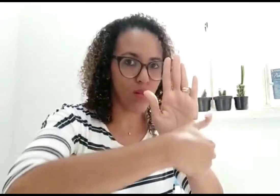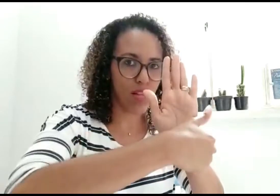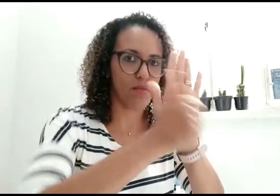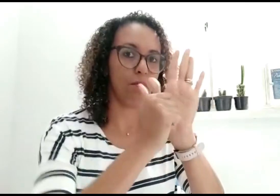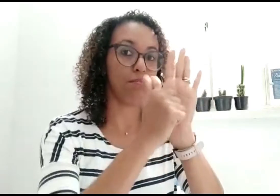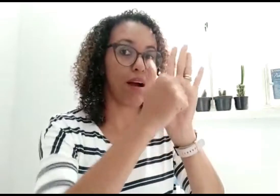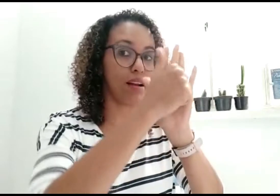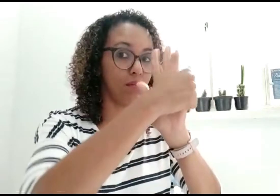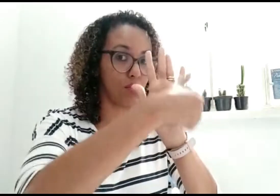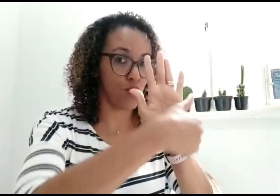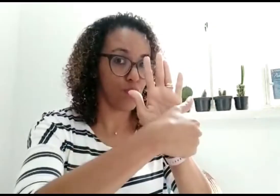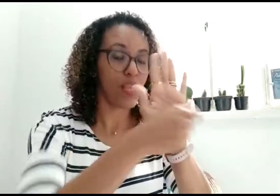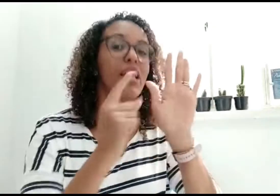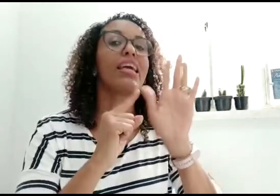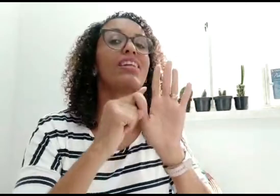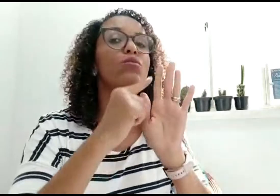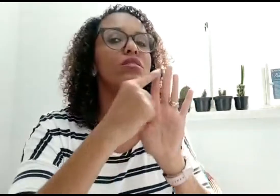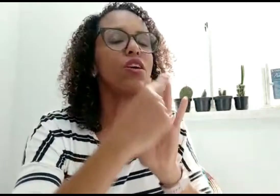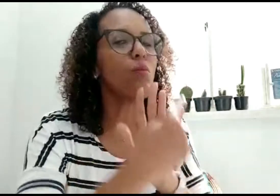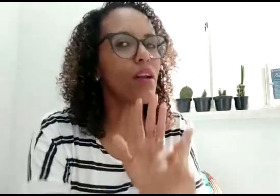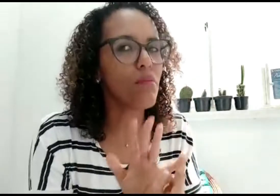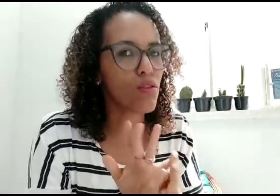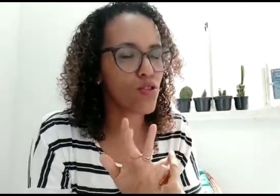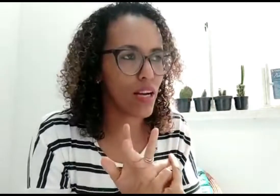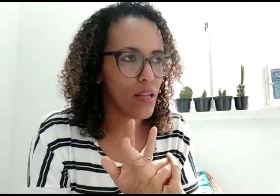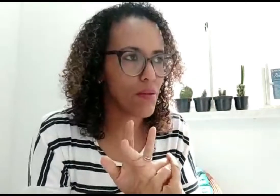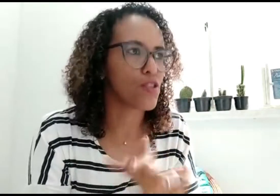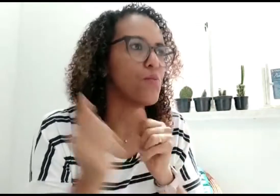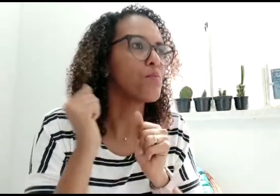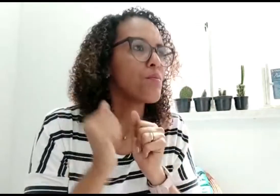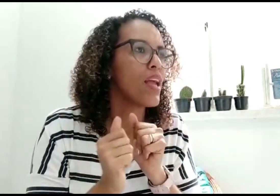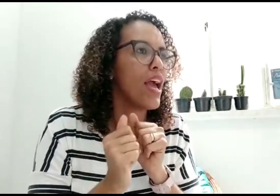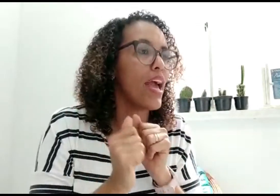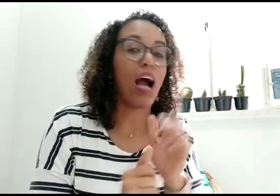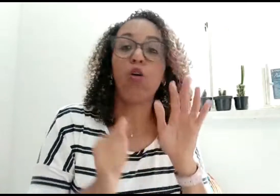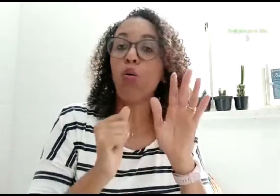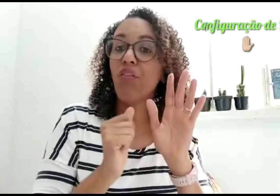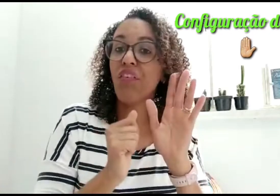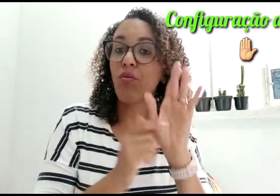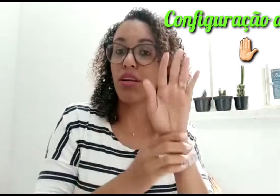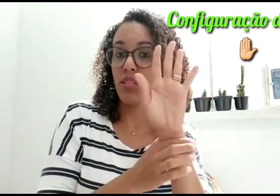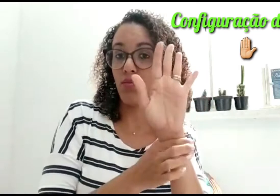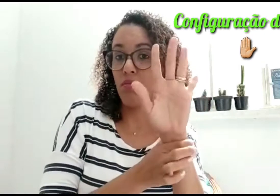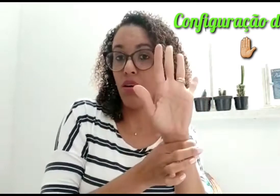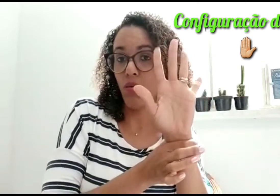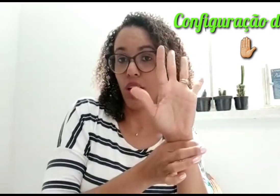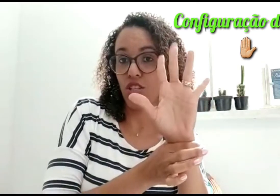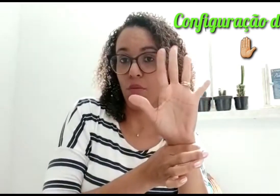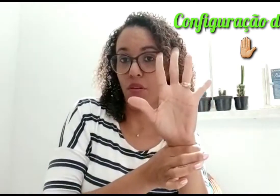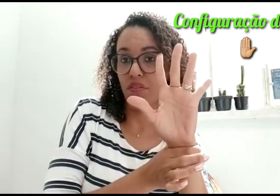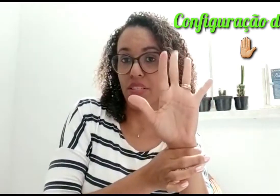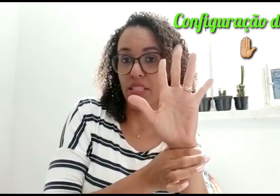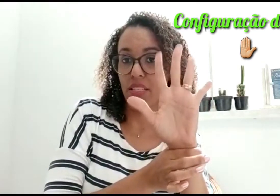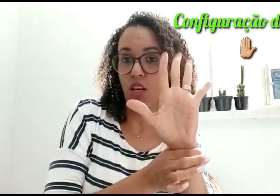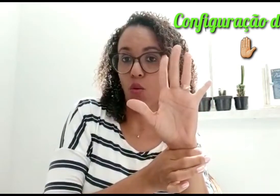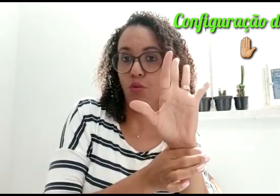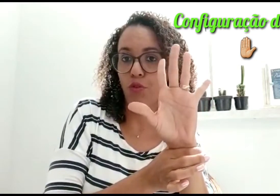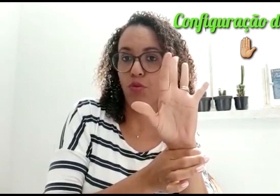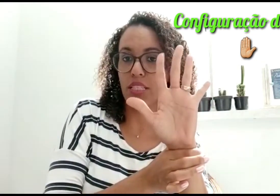dele, parâmetros. Então, os 5 parâmetros da Libras é a configuração de mão, que a gente pode fazer assim, configuração